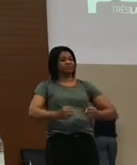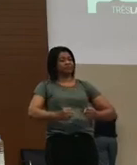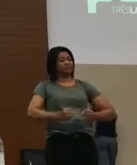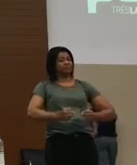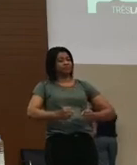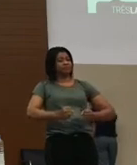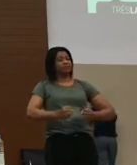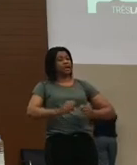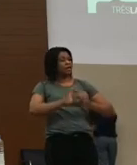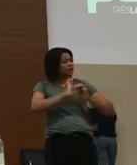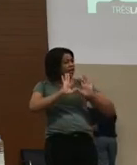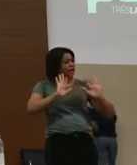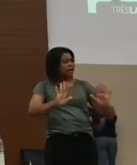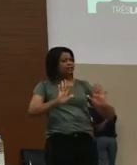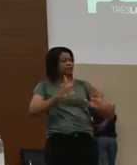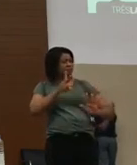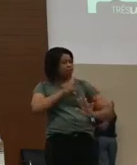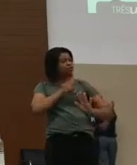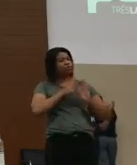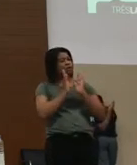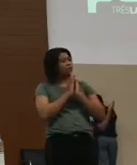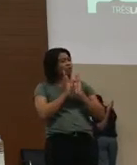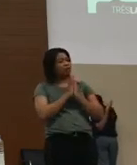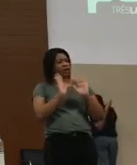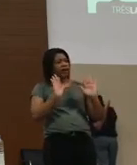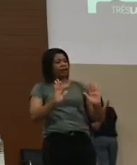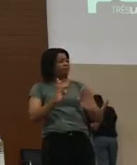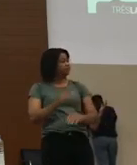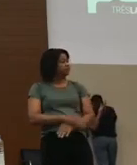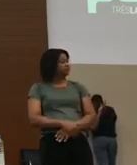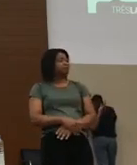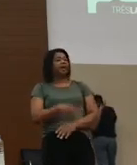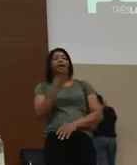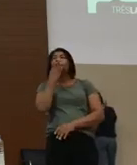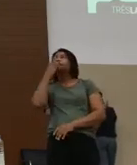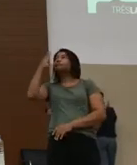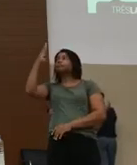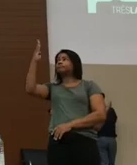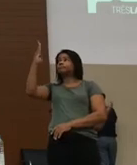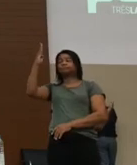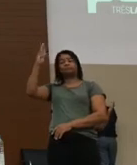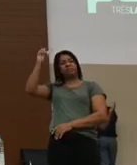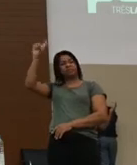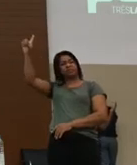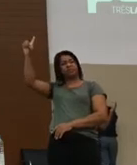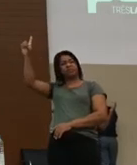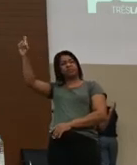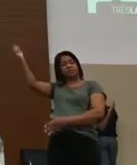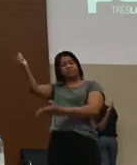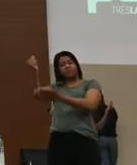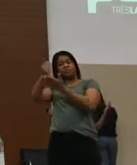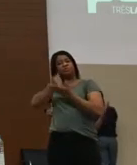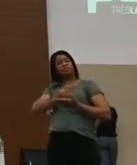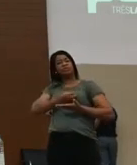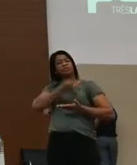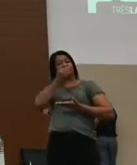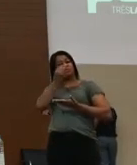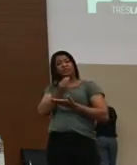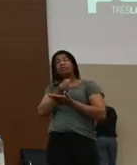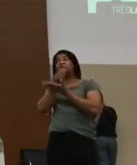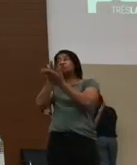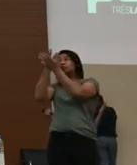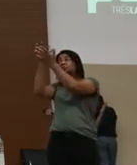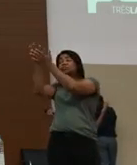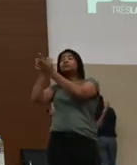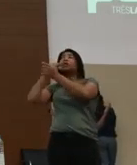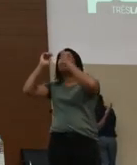me ajuda, Senhor, a viver para o Senhor, a viver esse Deus querido realmente como o Senhor quer,